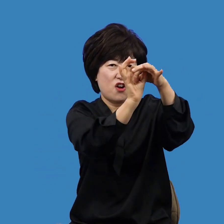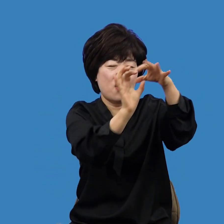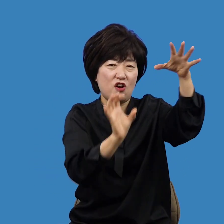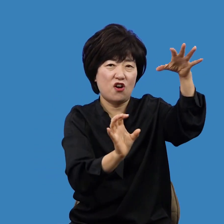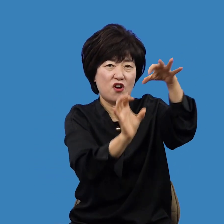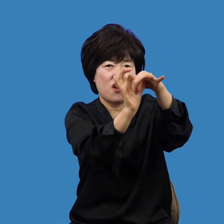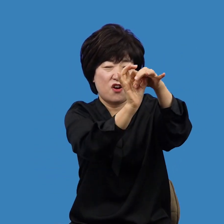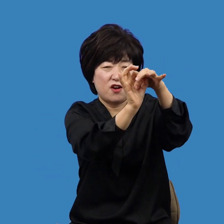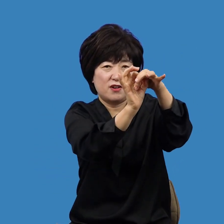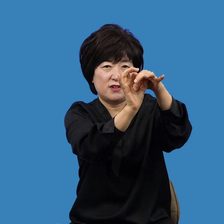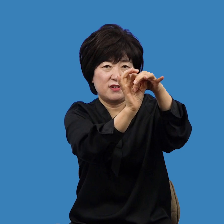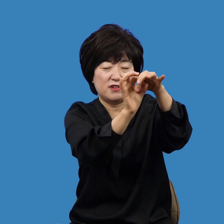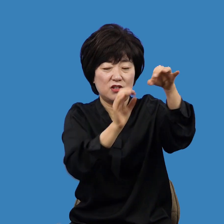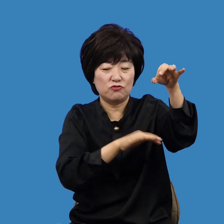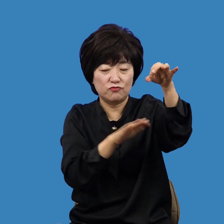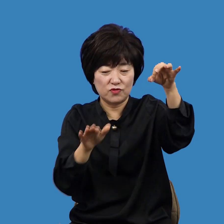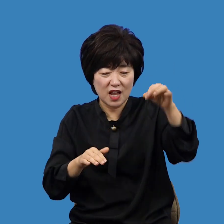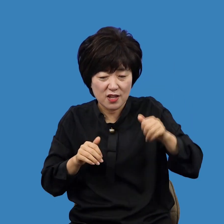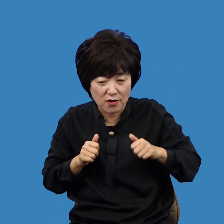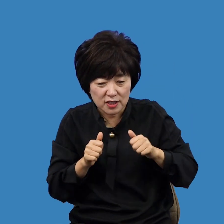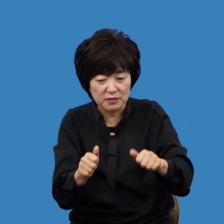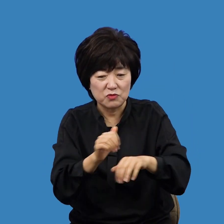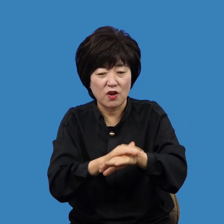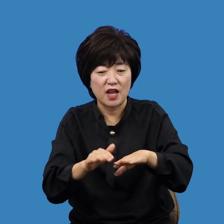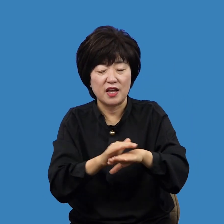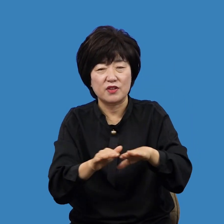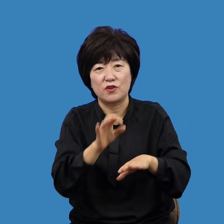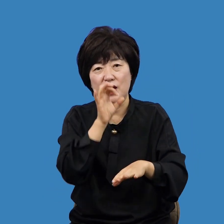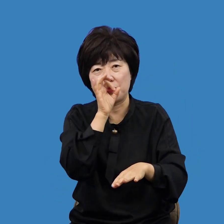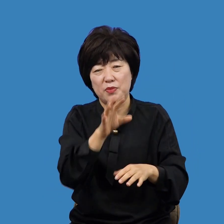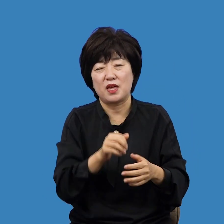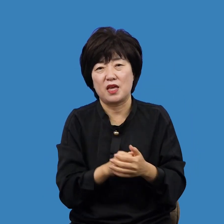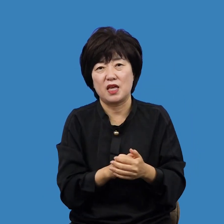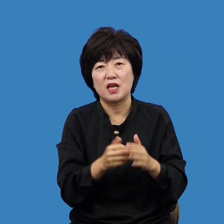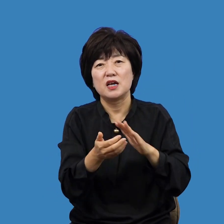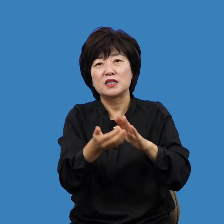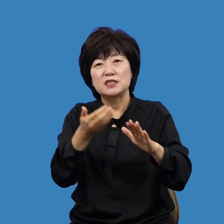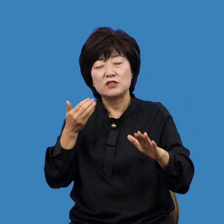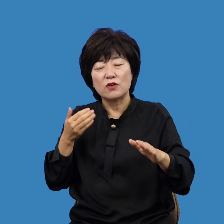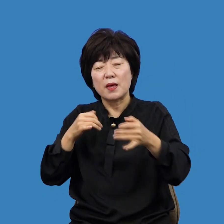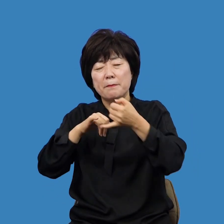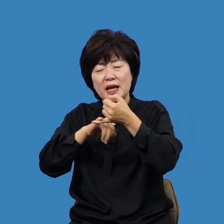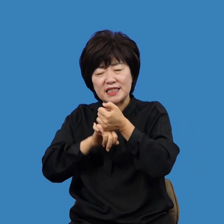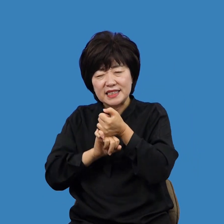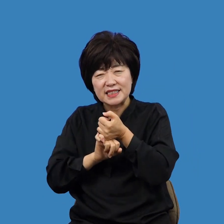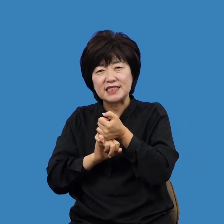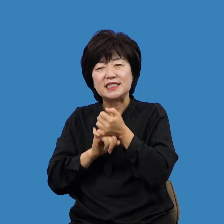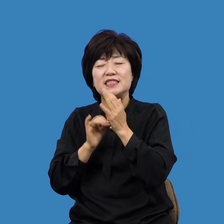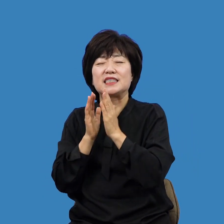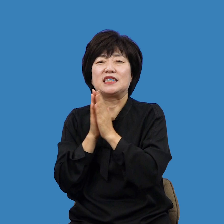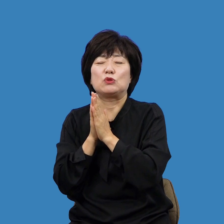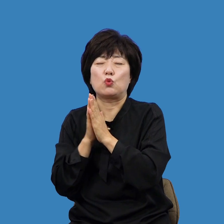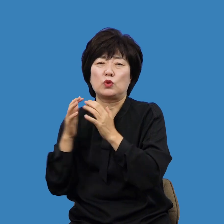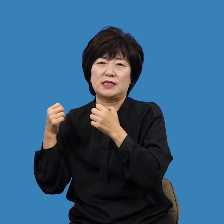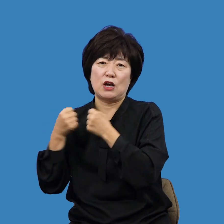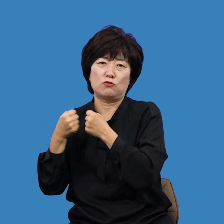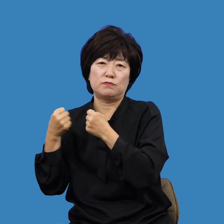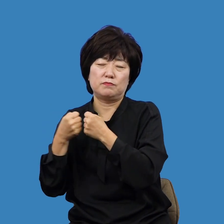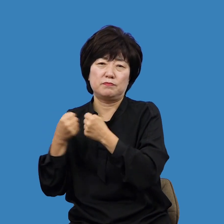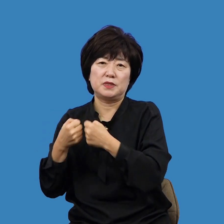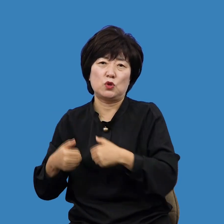우리의 혼과 열심으로 해결할 수 있는 문제가 아니라 그 이전에 반드시 선행되어야 될 기도의 싸움이